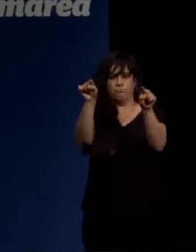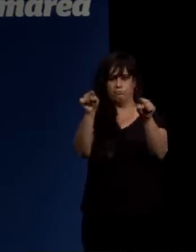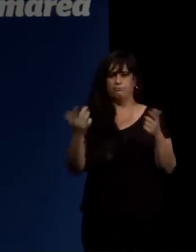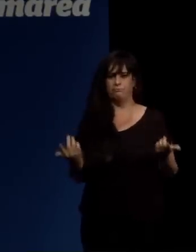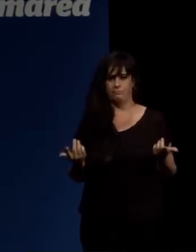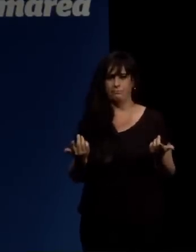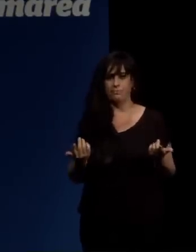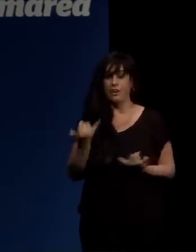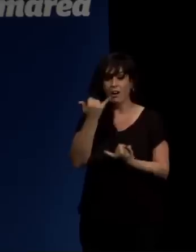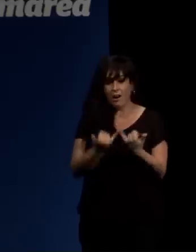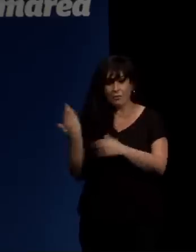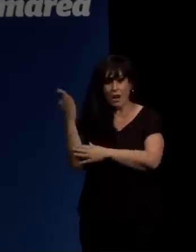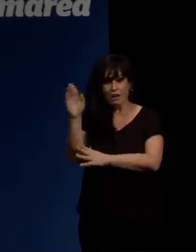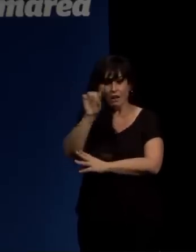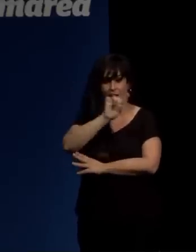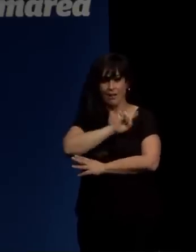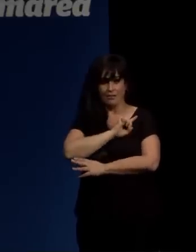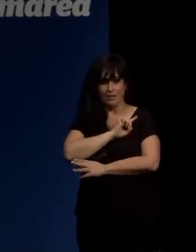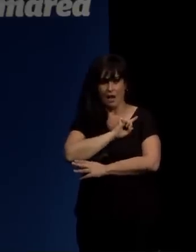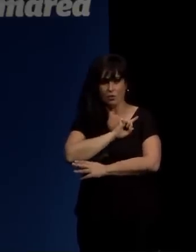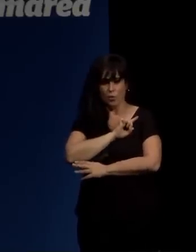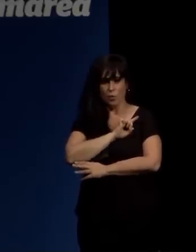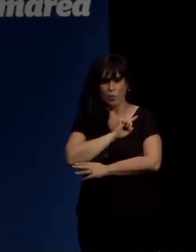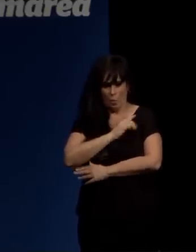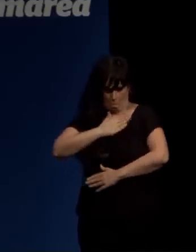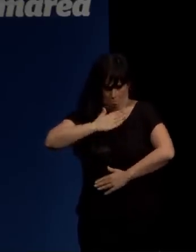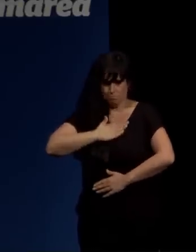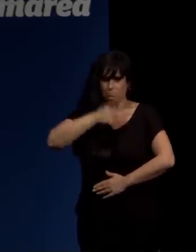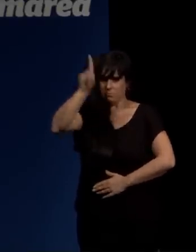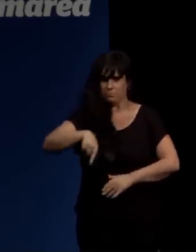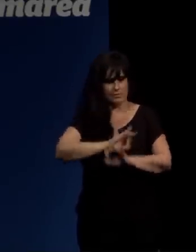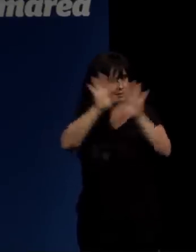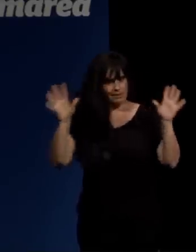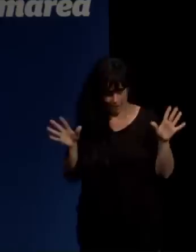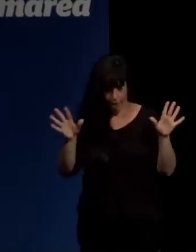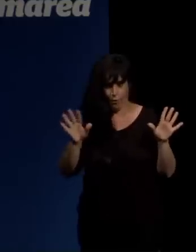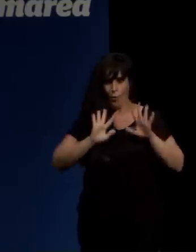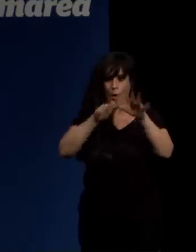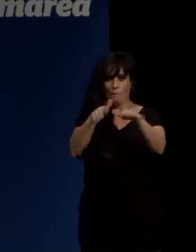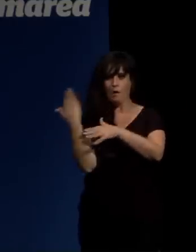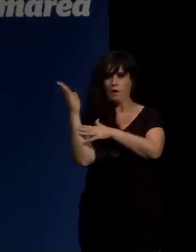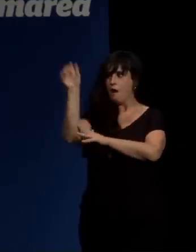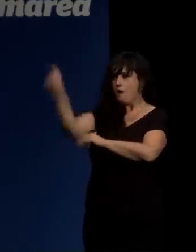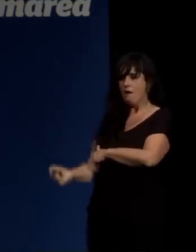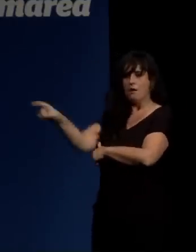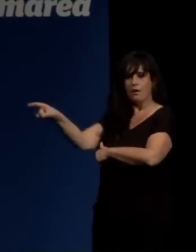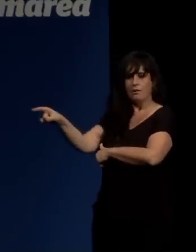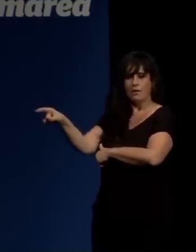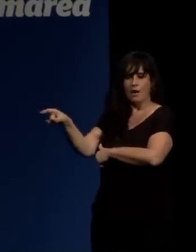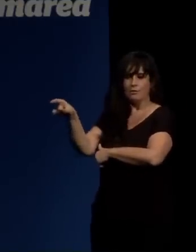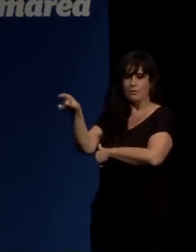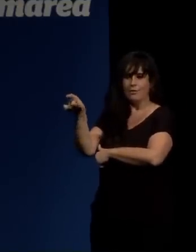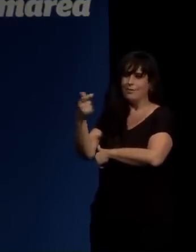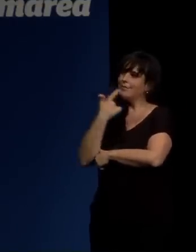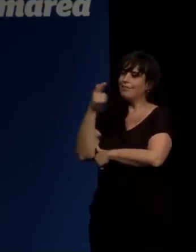que o noso candidato, o meu candidato tamén, por suposto, o candidato en Marea, que foi un candidato postado